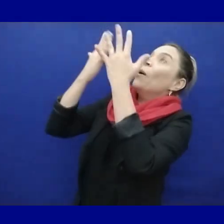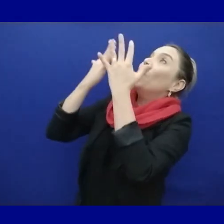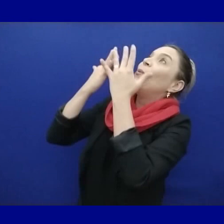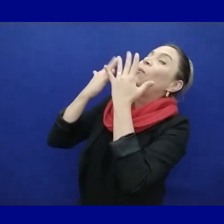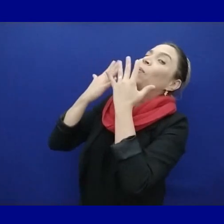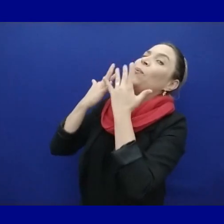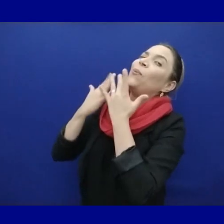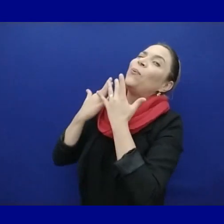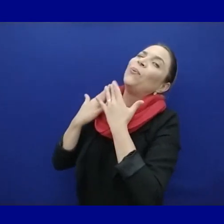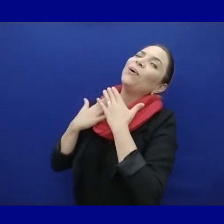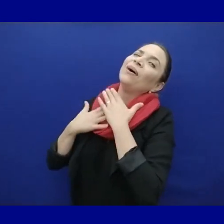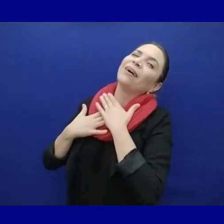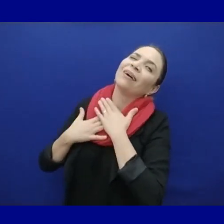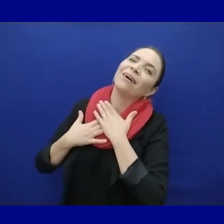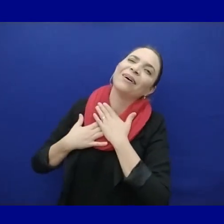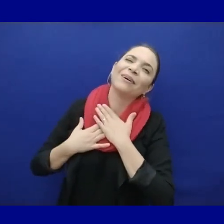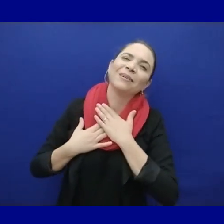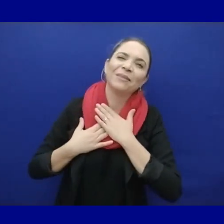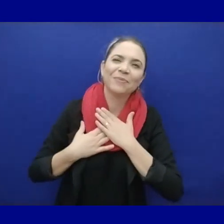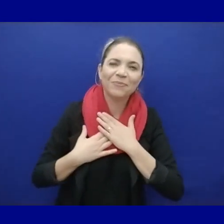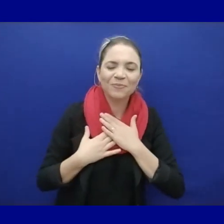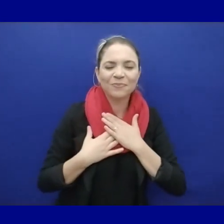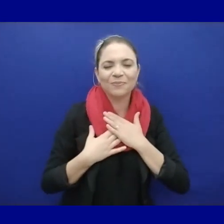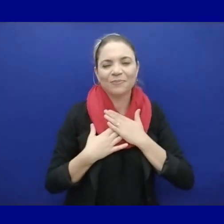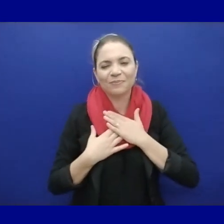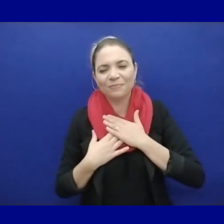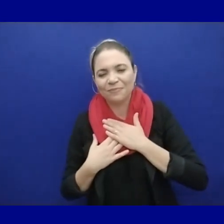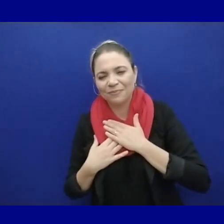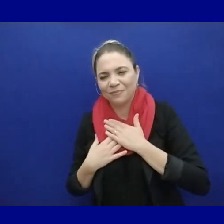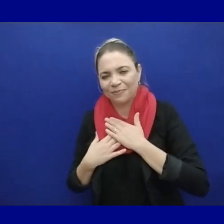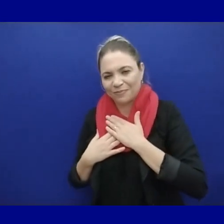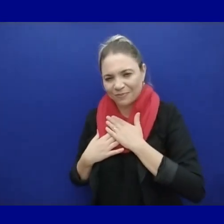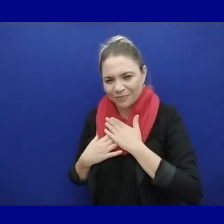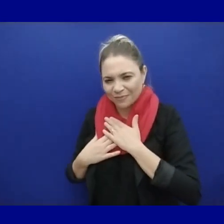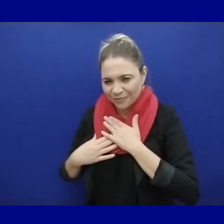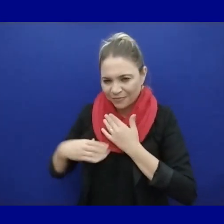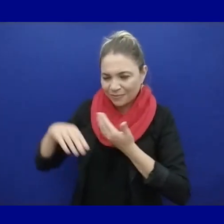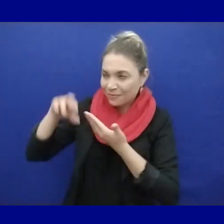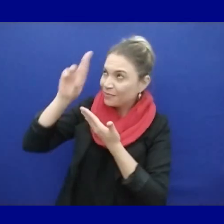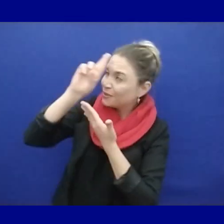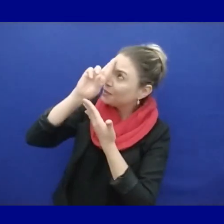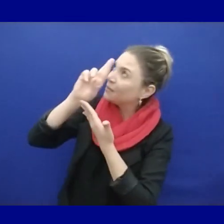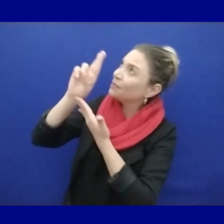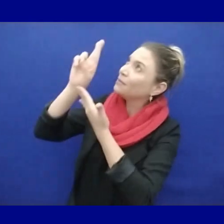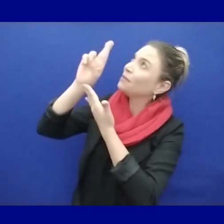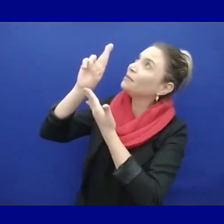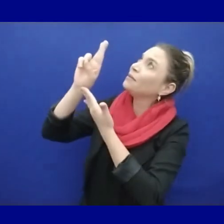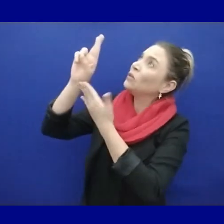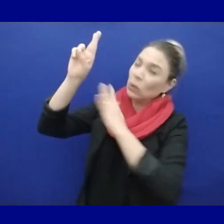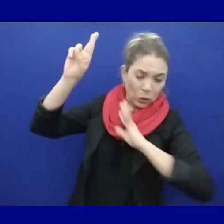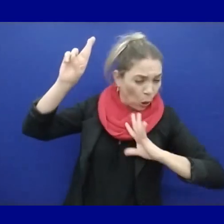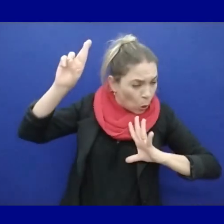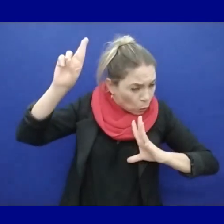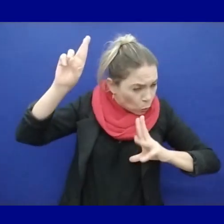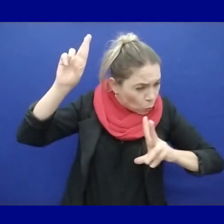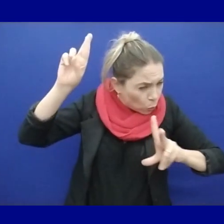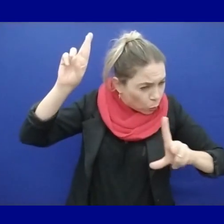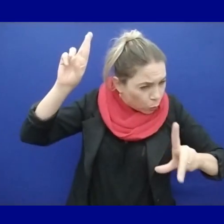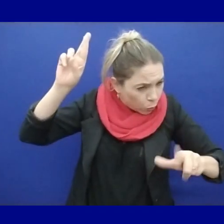nós. Tudo entregamos nas mãos do